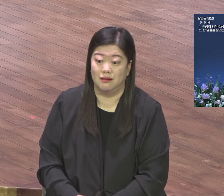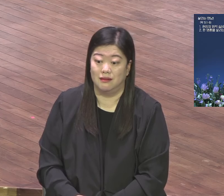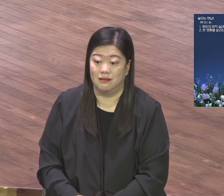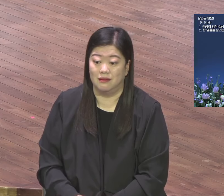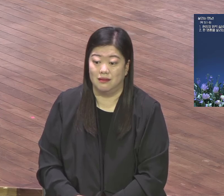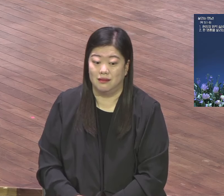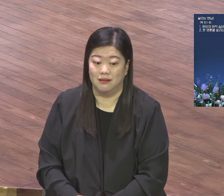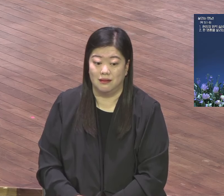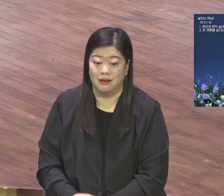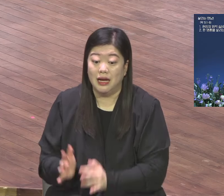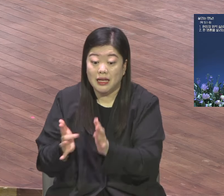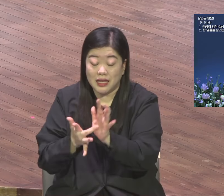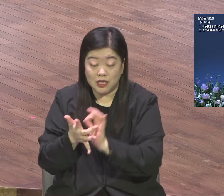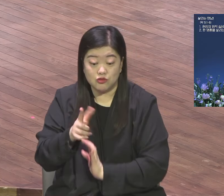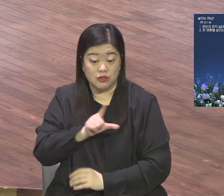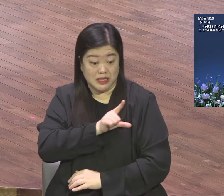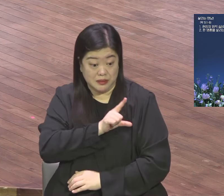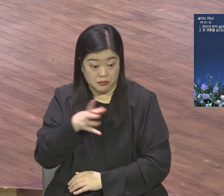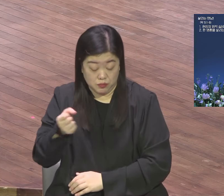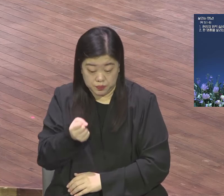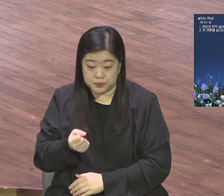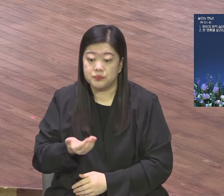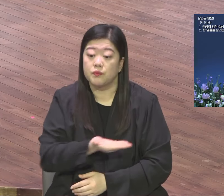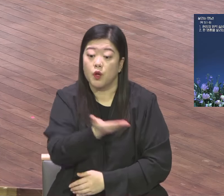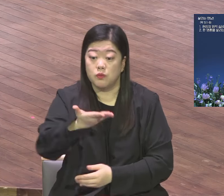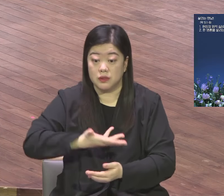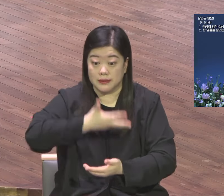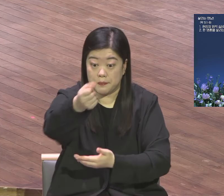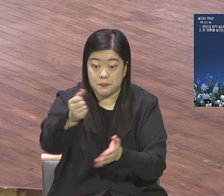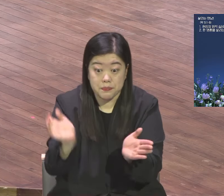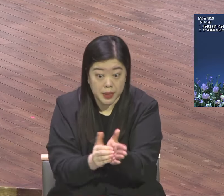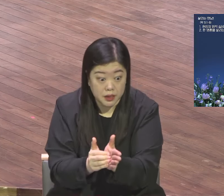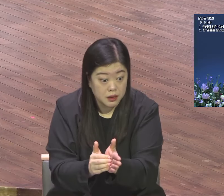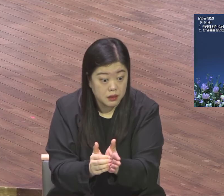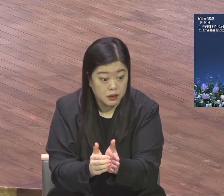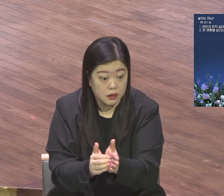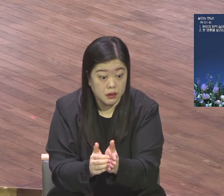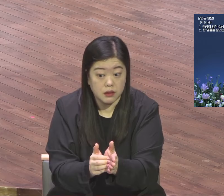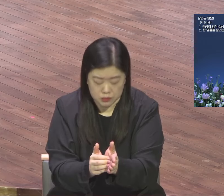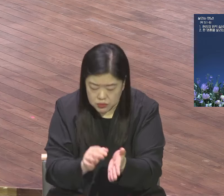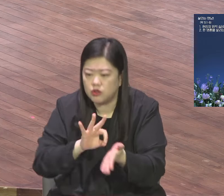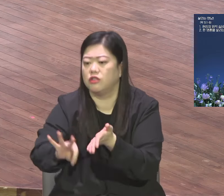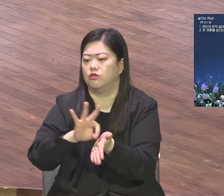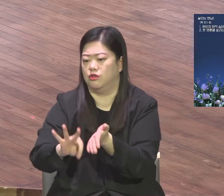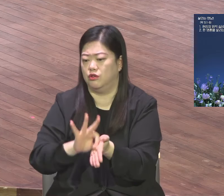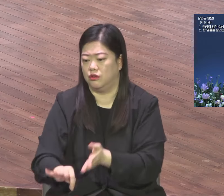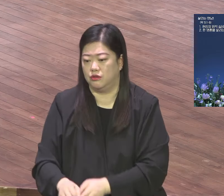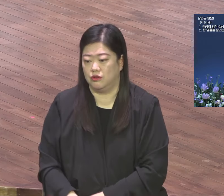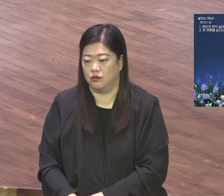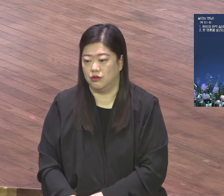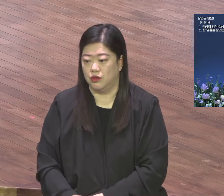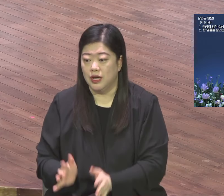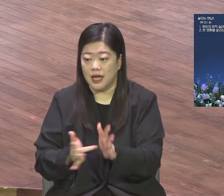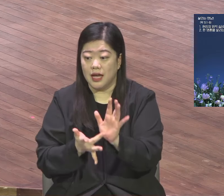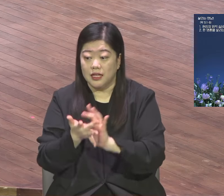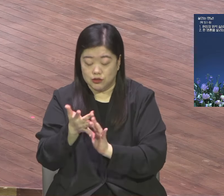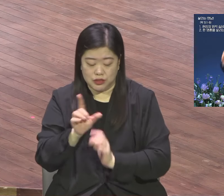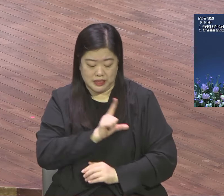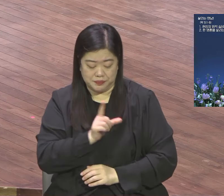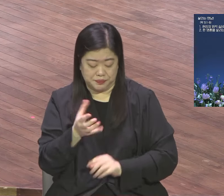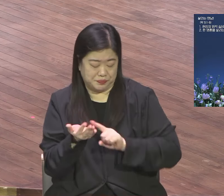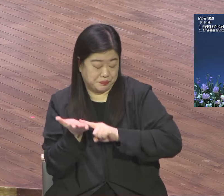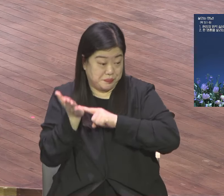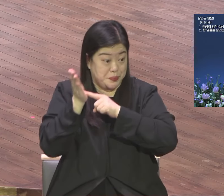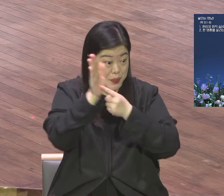그 권세를 주었다니까 우리에게. 그래야 우리 세상을 이룰 거 아니에요. 예수의 이름이 선포되는 현장에는 허감이